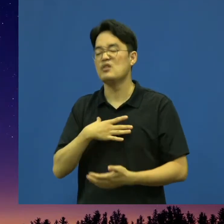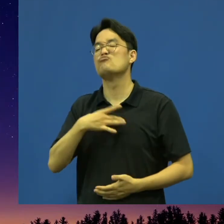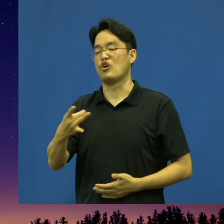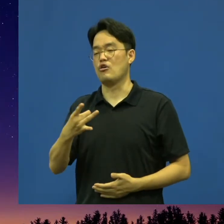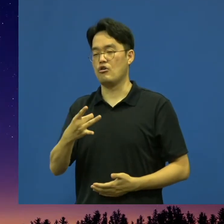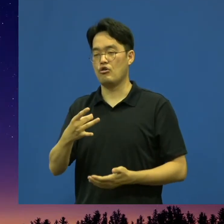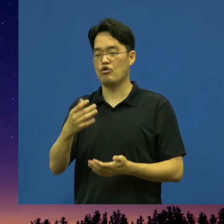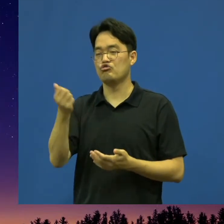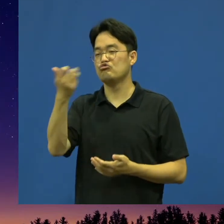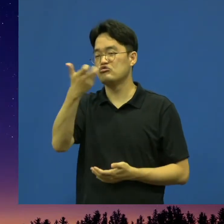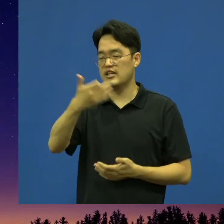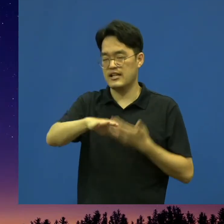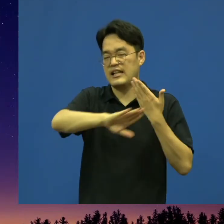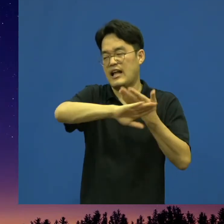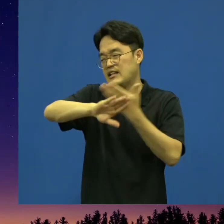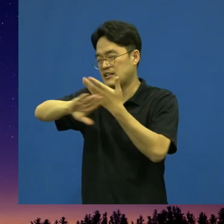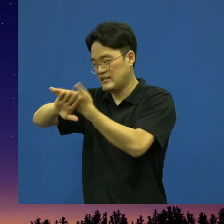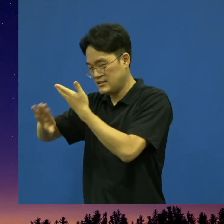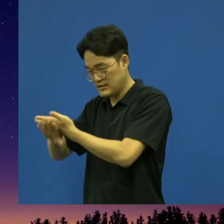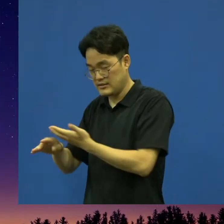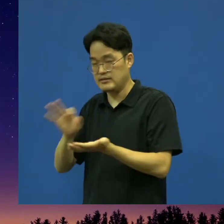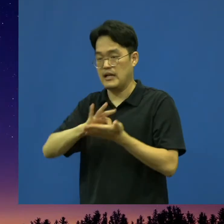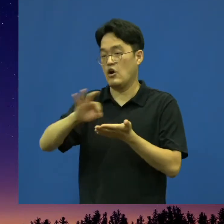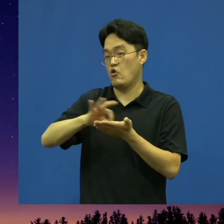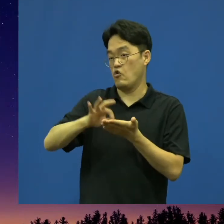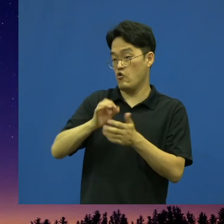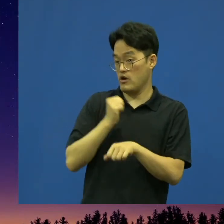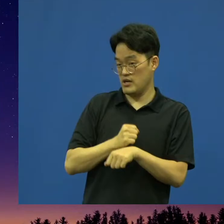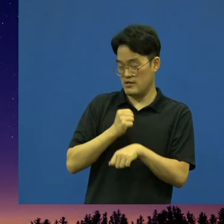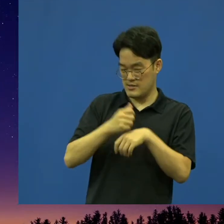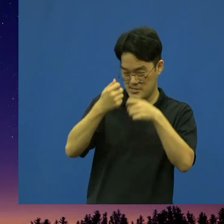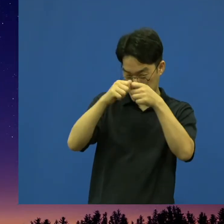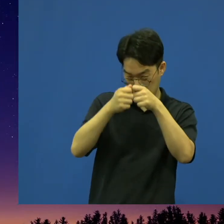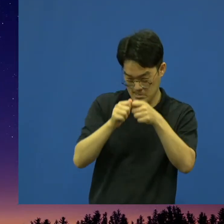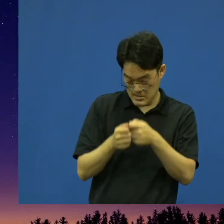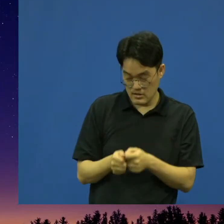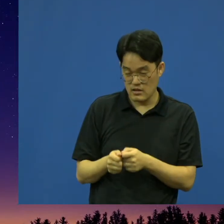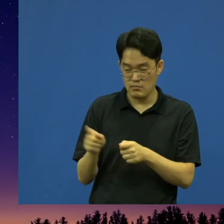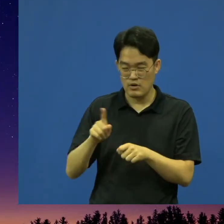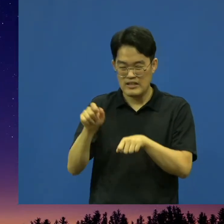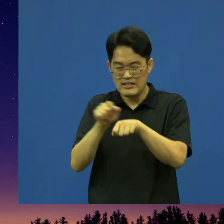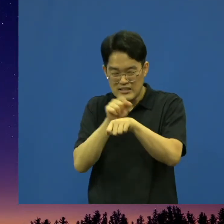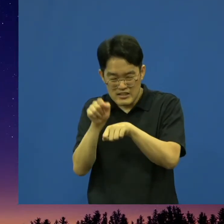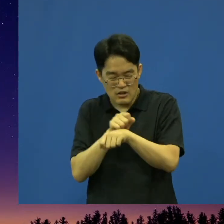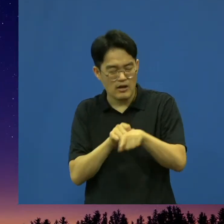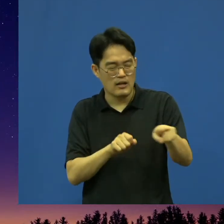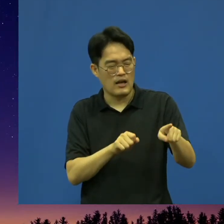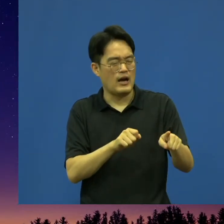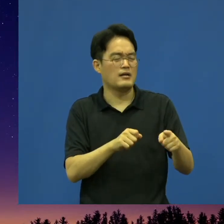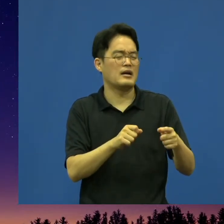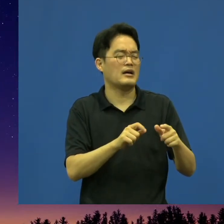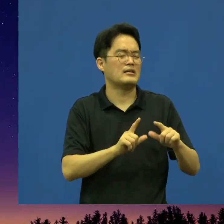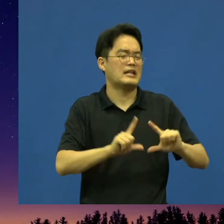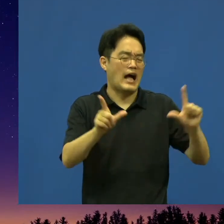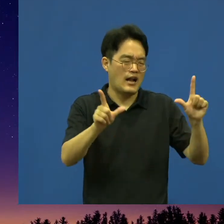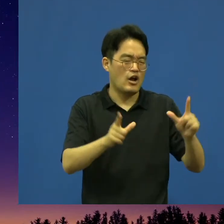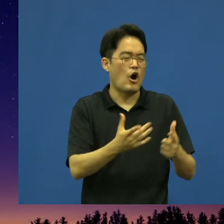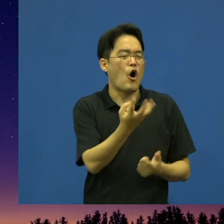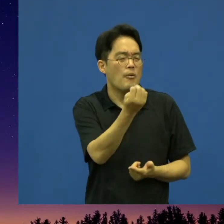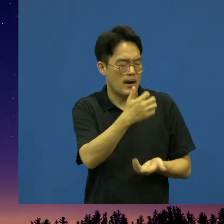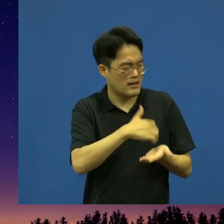1335일을 의도적으로 사용해서 구체적이고 특정한 날짜를 지정하고 있는 게 아니라는